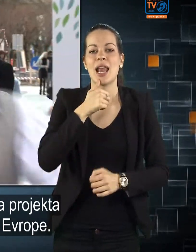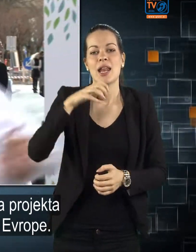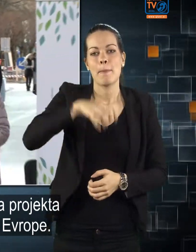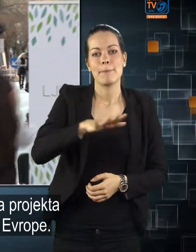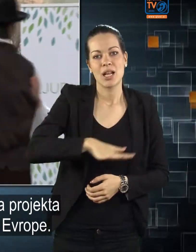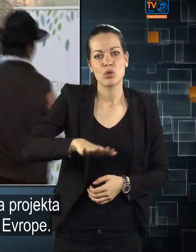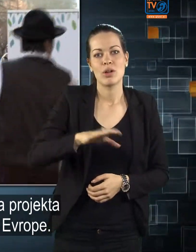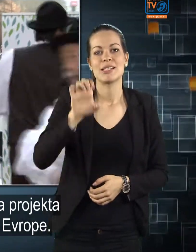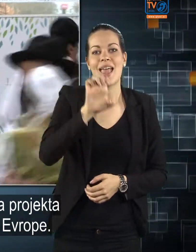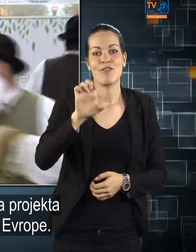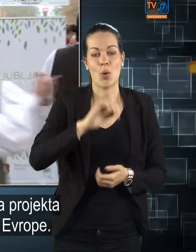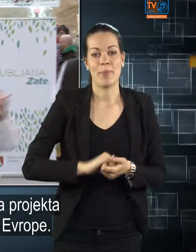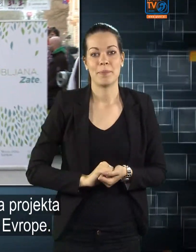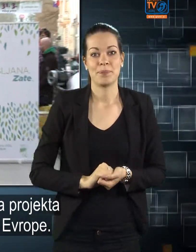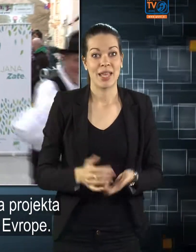prestolnica Evrope.